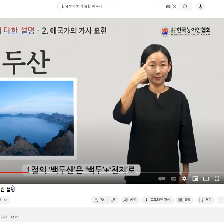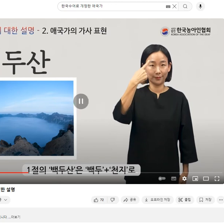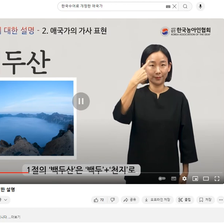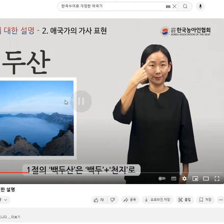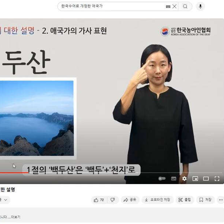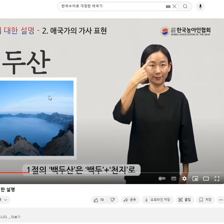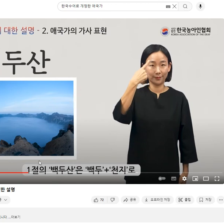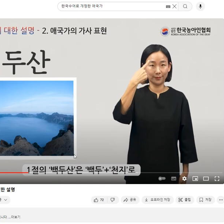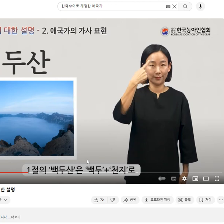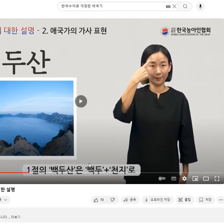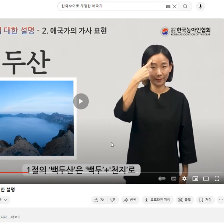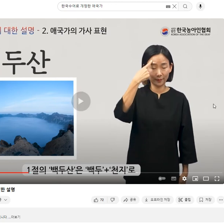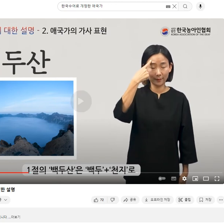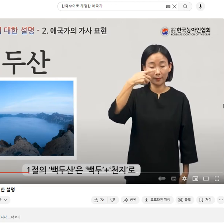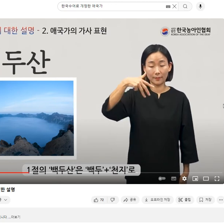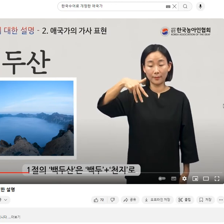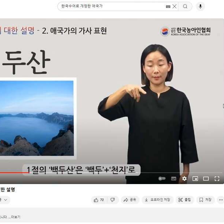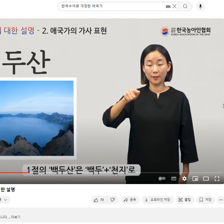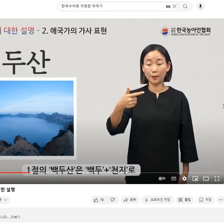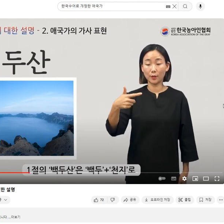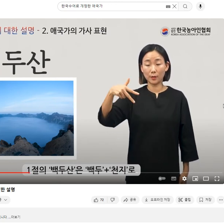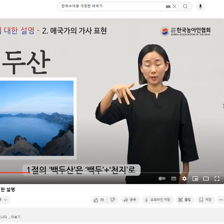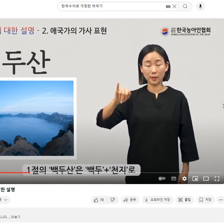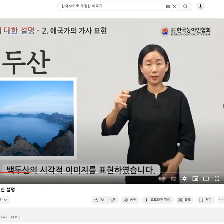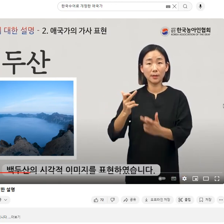아, 이 사전 가져오셨네요.